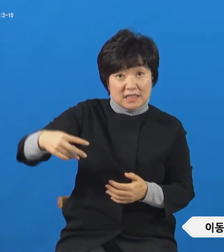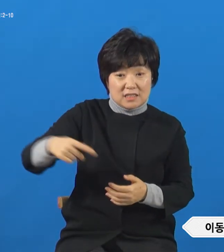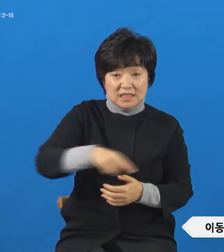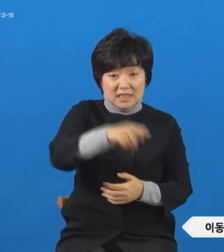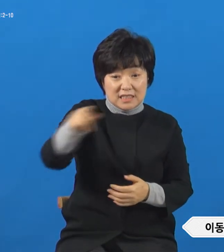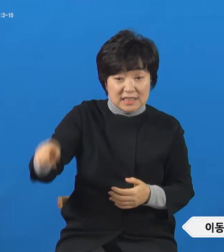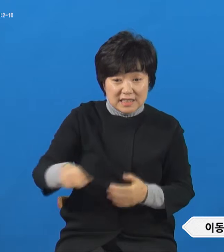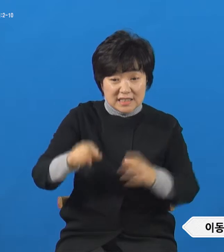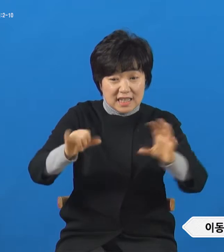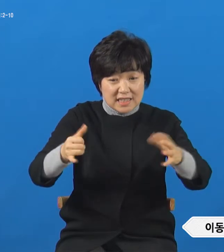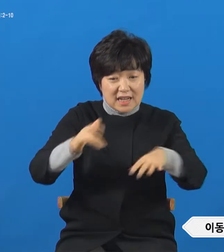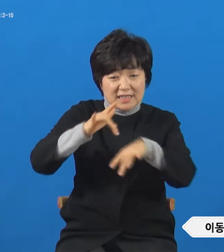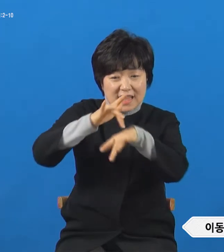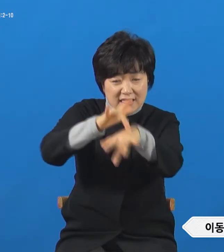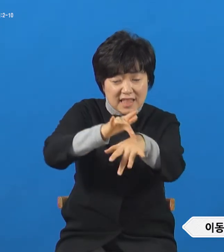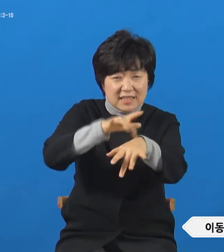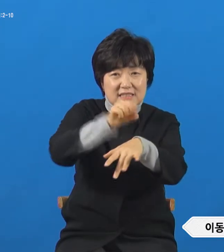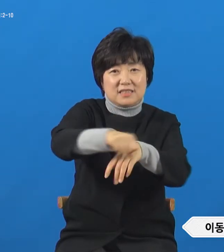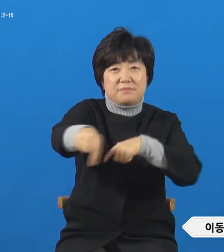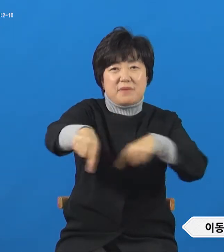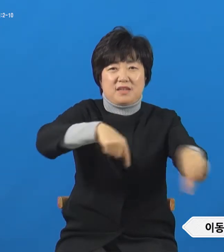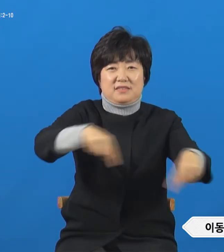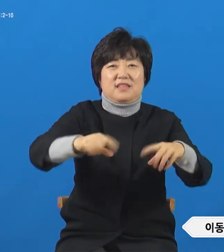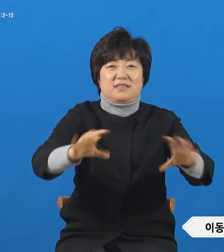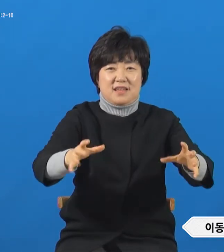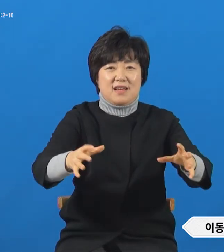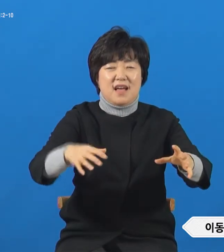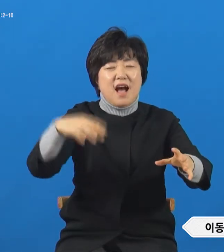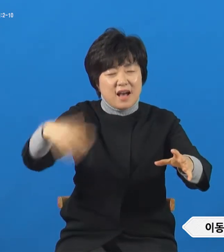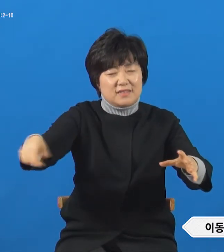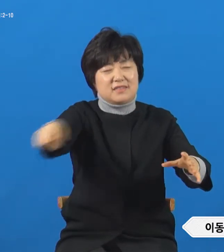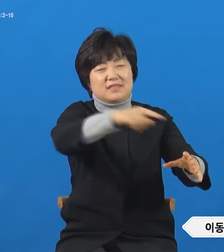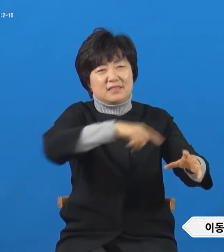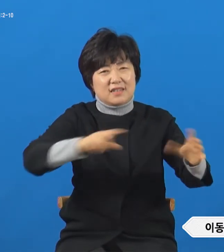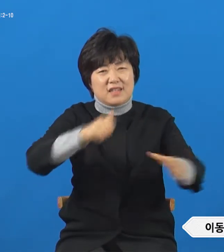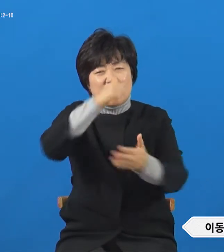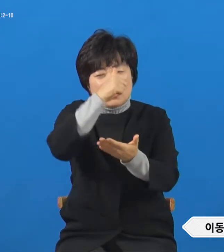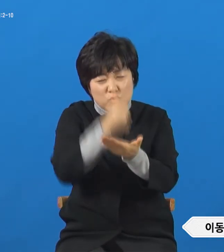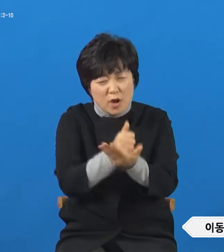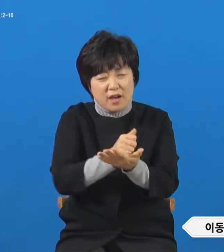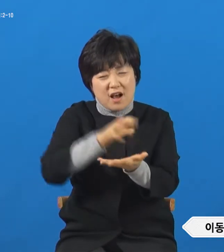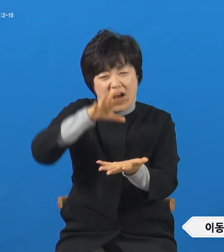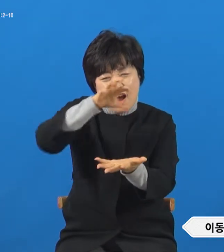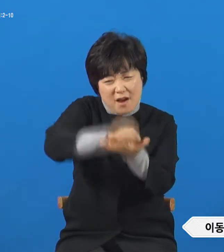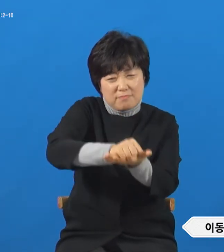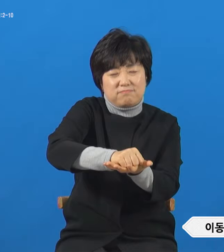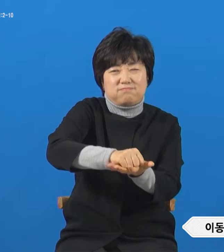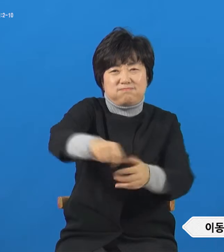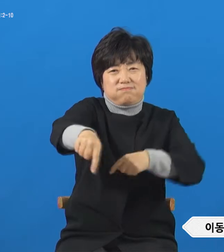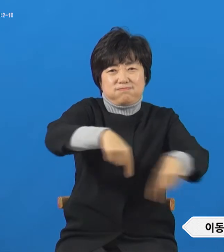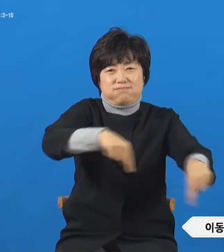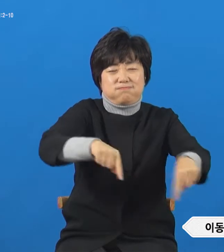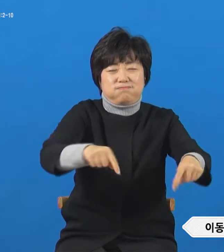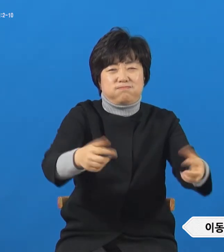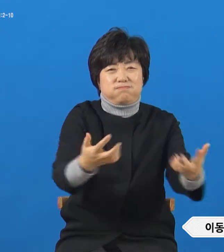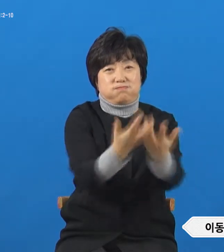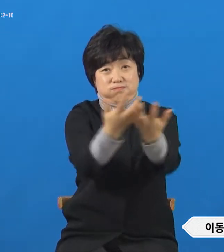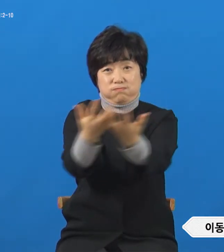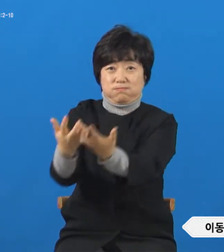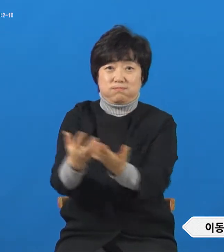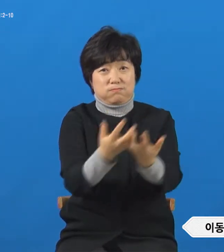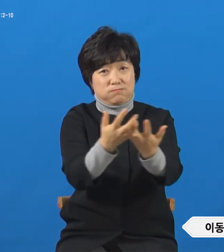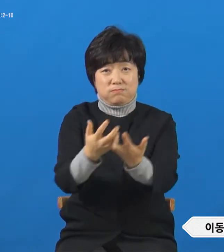아직도 이 세상은 사탄이 지배하는 세상일 수밖에 없습니다. 아직도 이 세상은 죄의 세력이 흥화하고 있습니다.